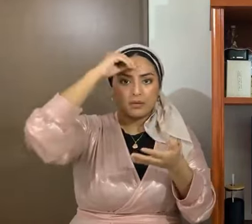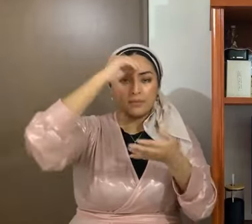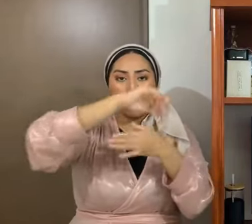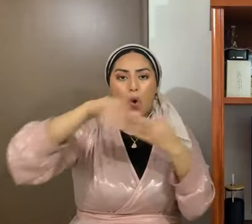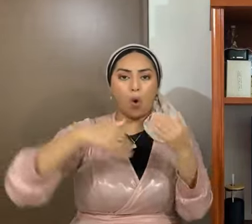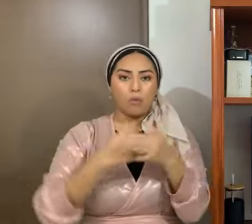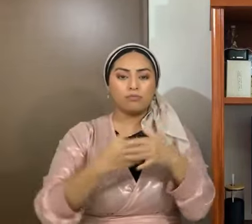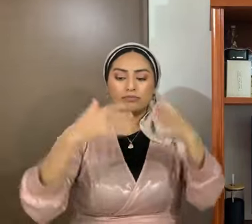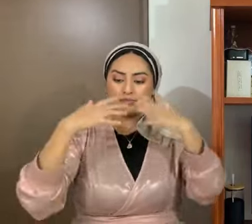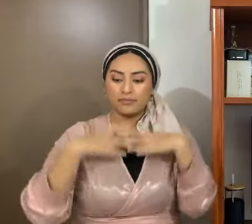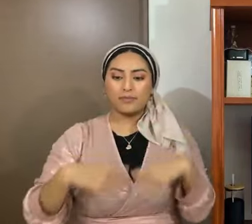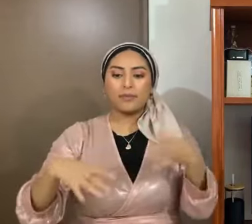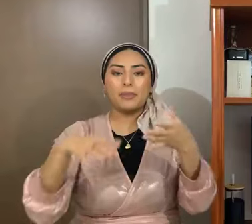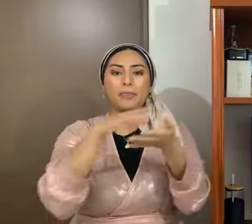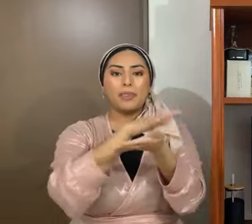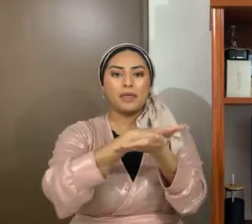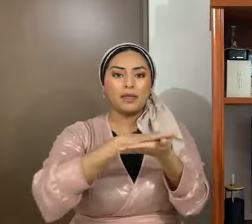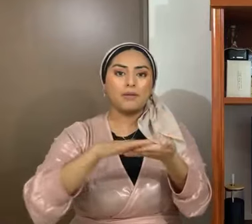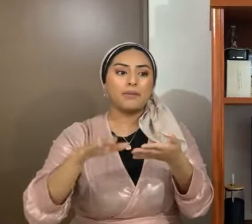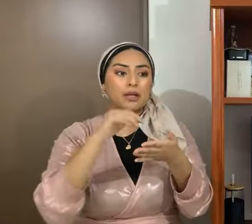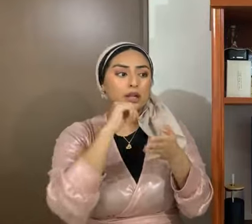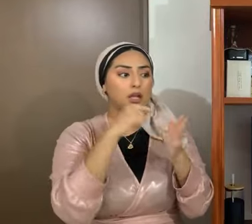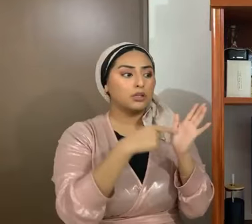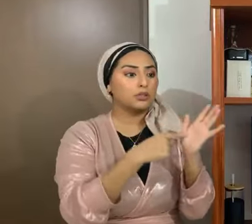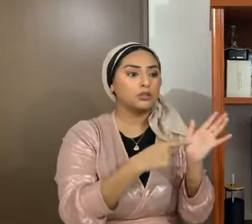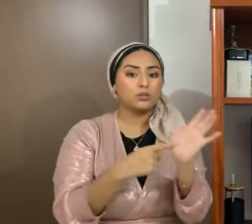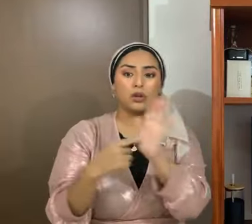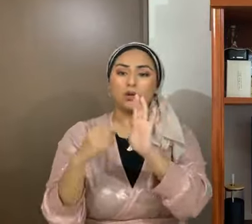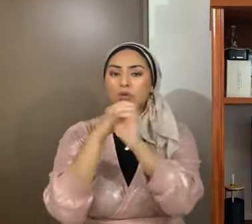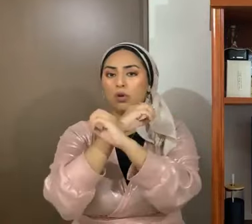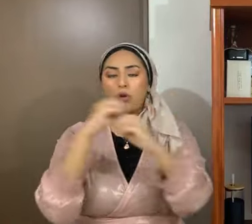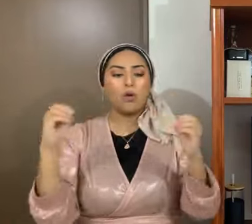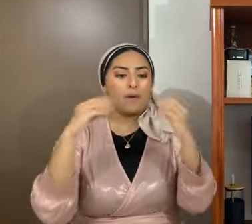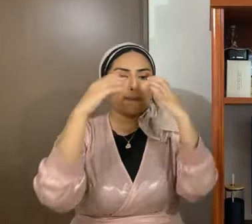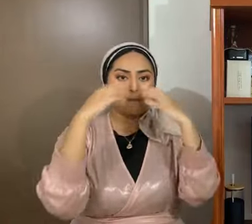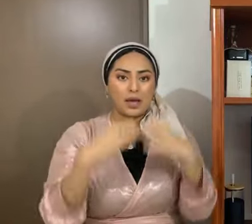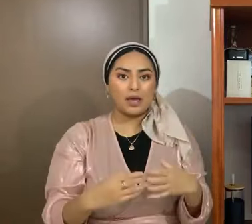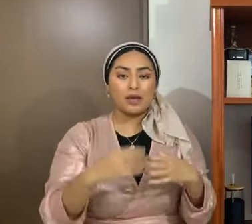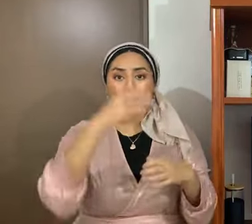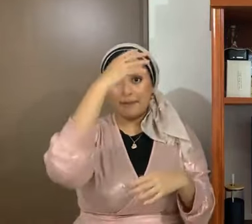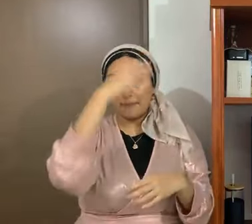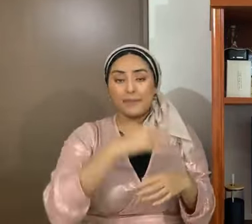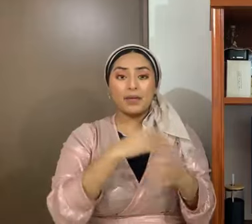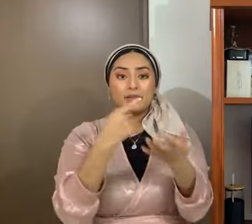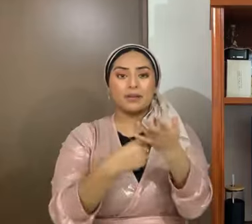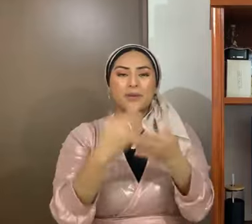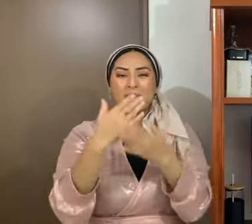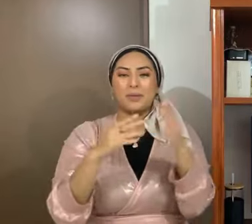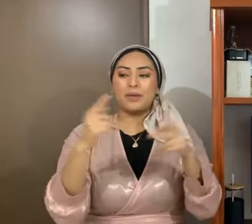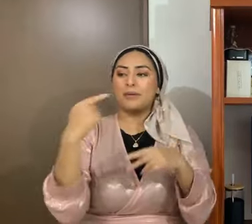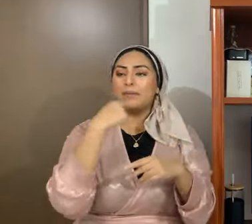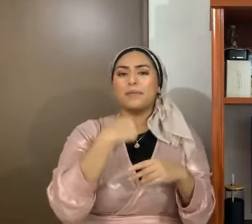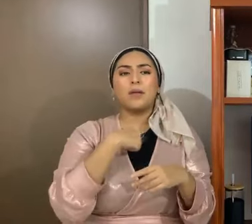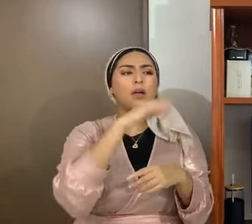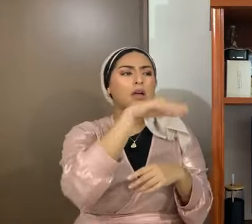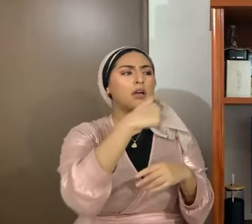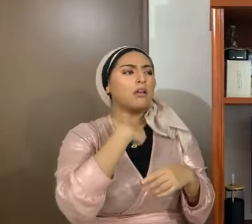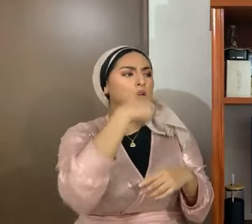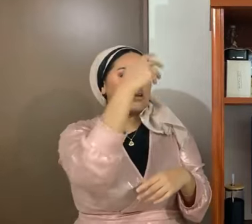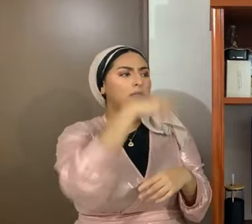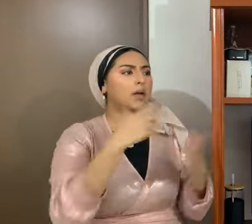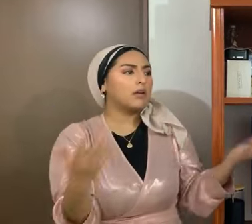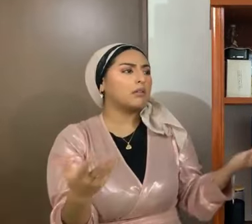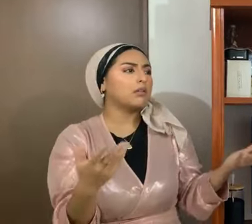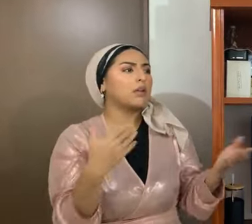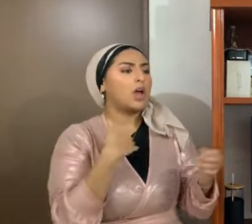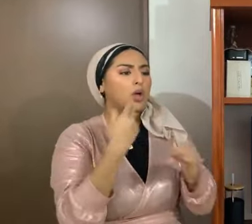todo esto, a vestirse con recato, a no mostrar nada de su cuerpo. Los varones a veces nos dicen, bueno, pero yo soy varón y